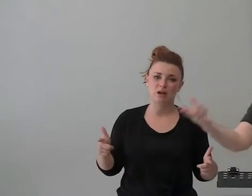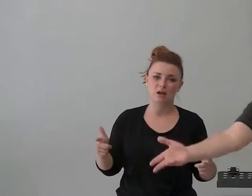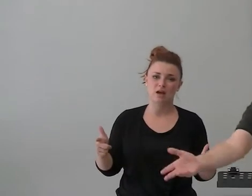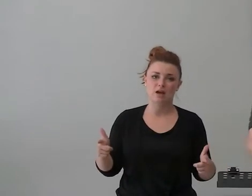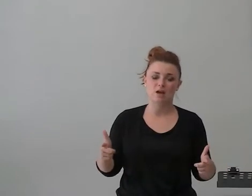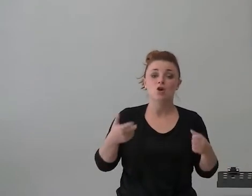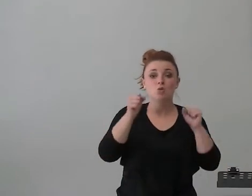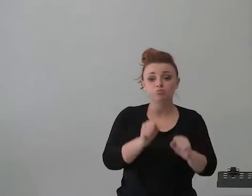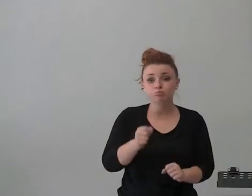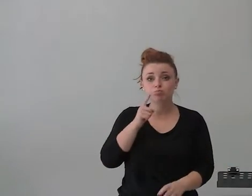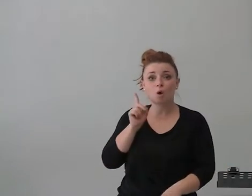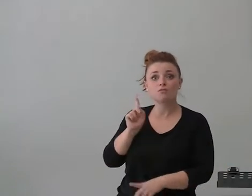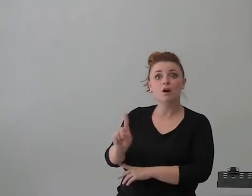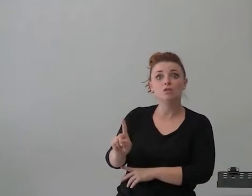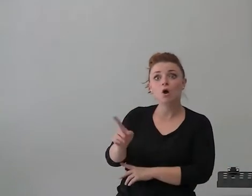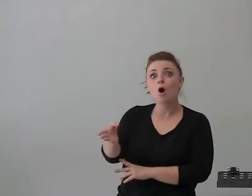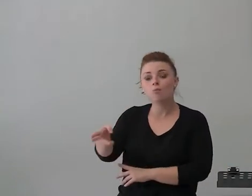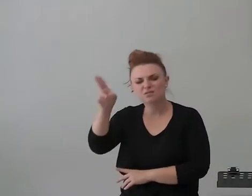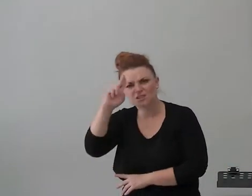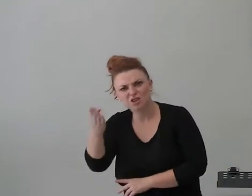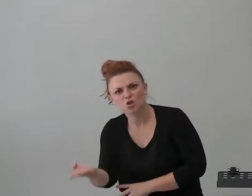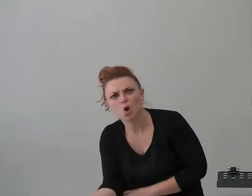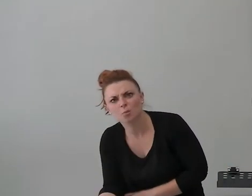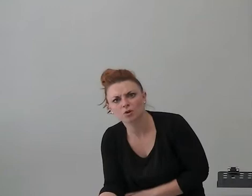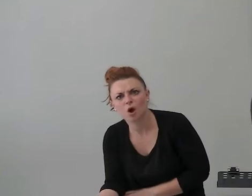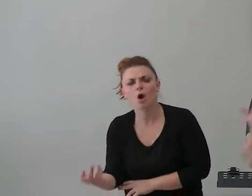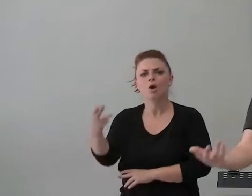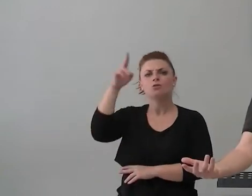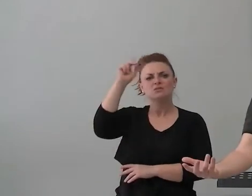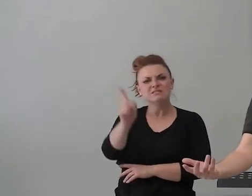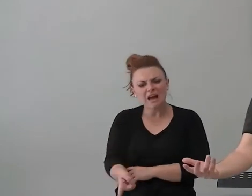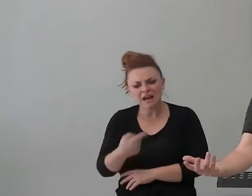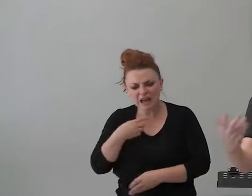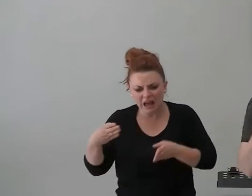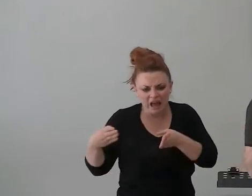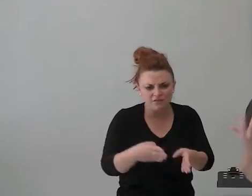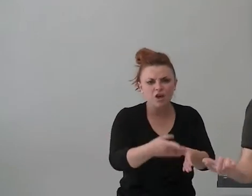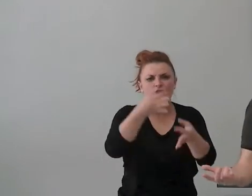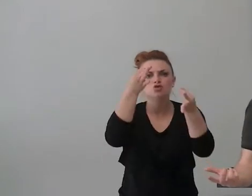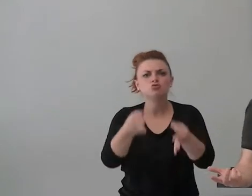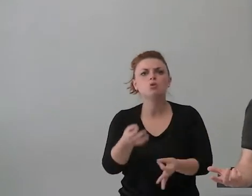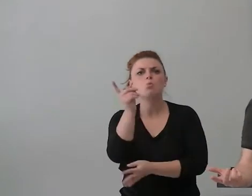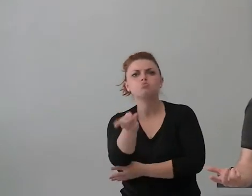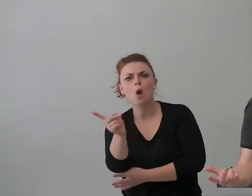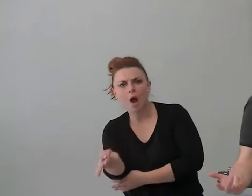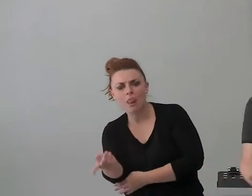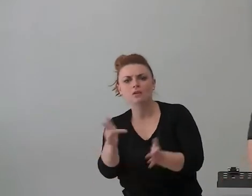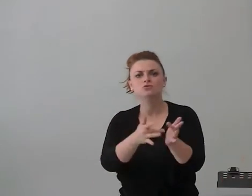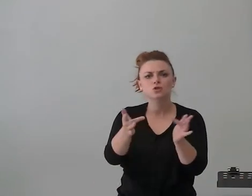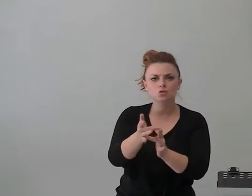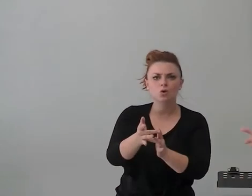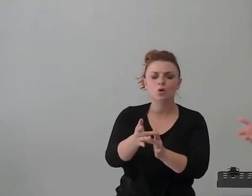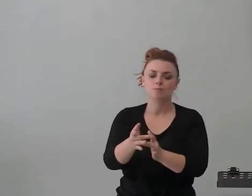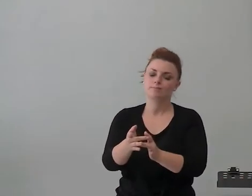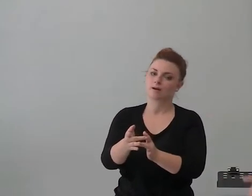sono meglio di te, che Gesù è la via? È così che funziona? Porta frutto? È onesto? Io ho